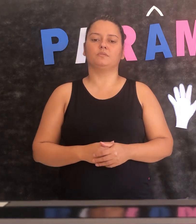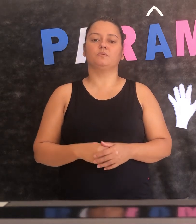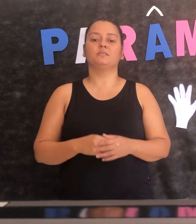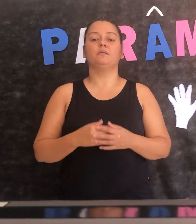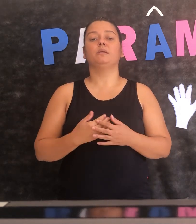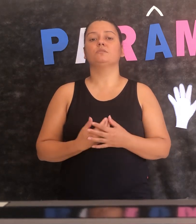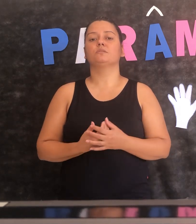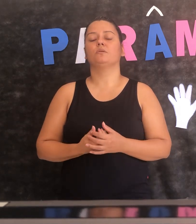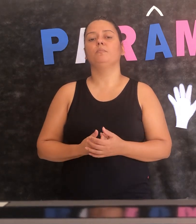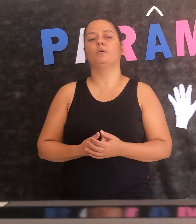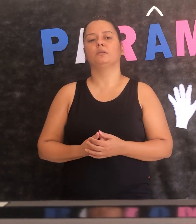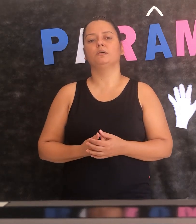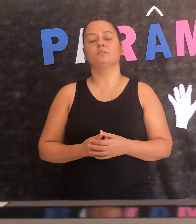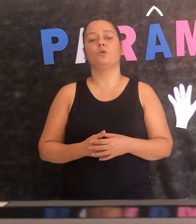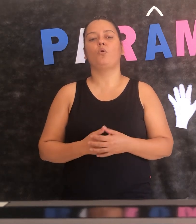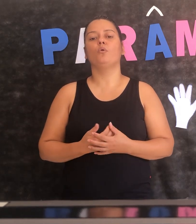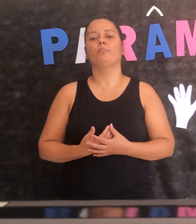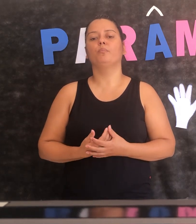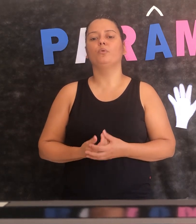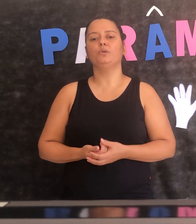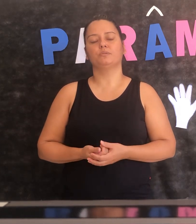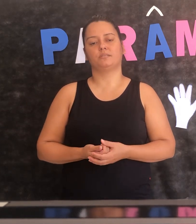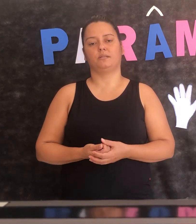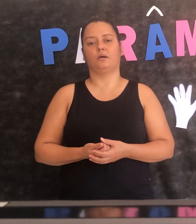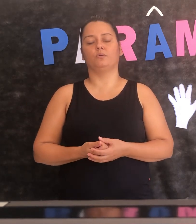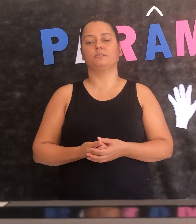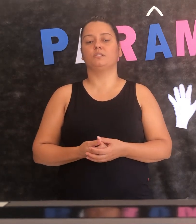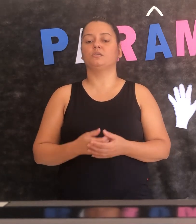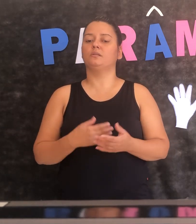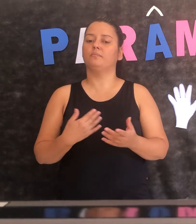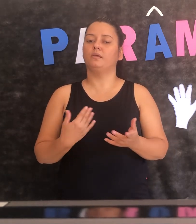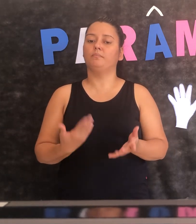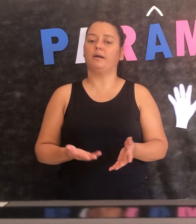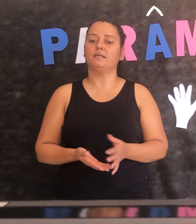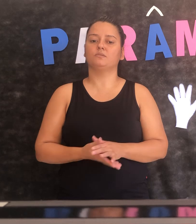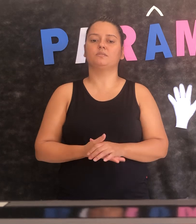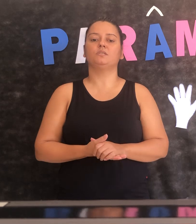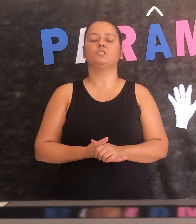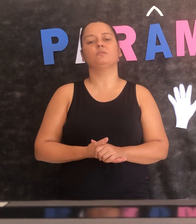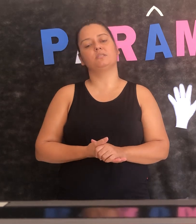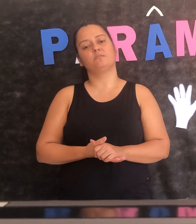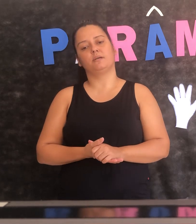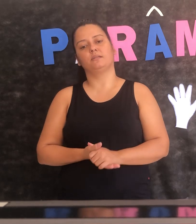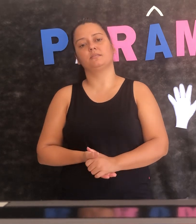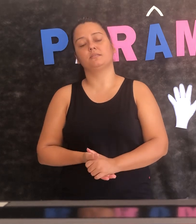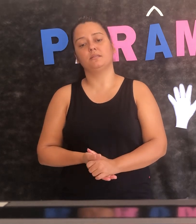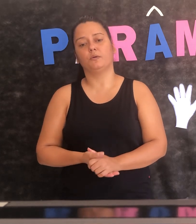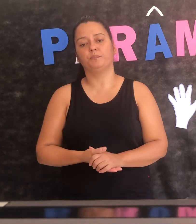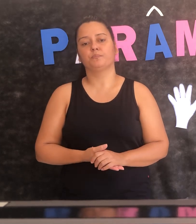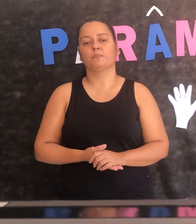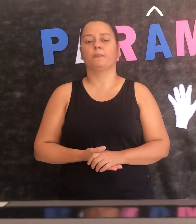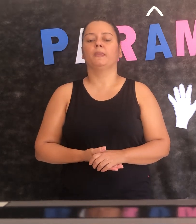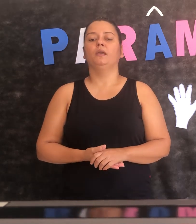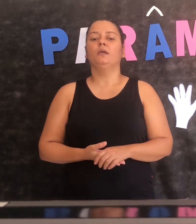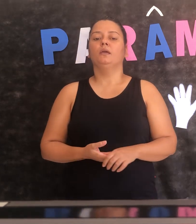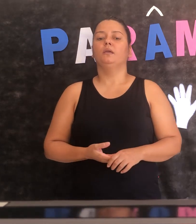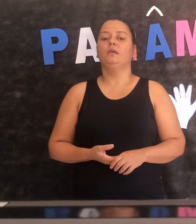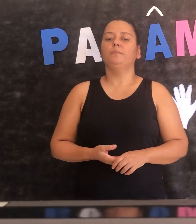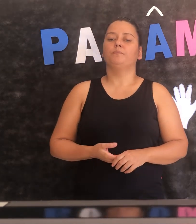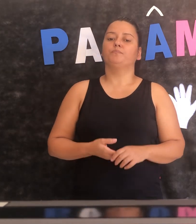os elementos importantes que compõem o sinal, ou seja, que passam o sentido, o significado desse sinal. E